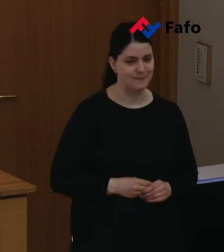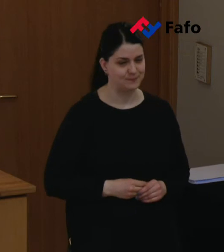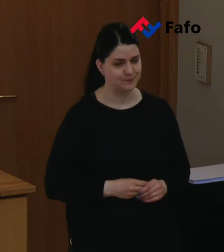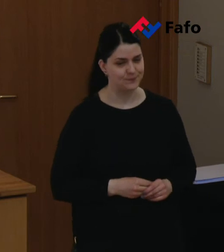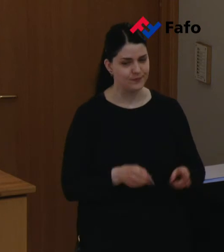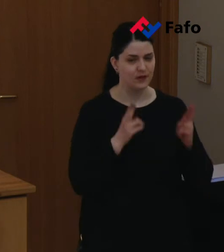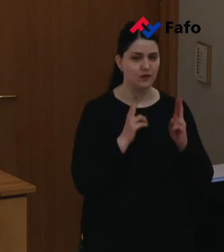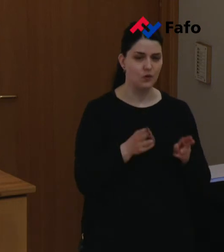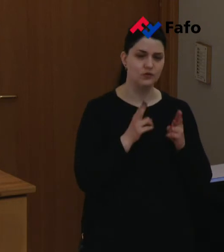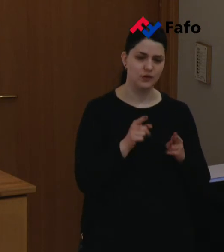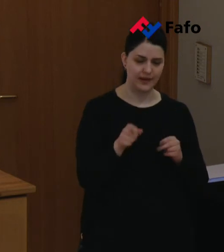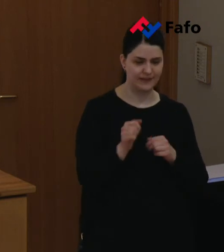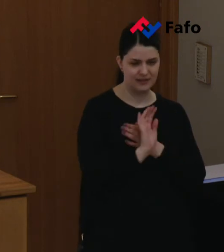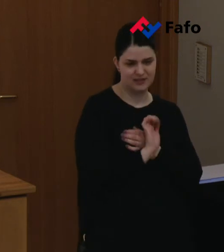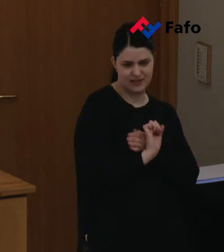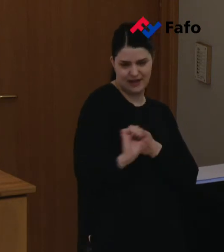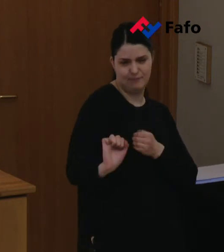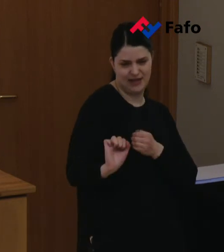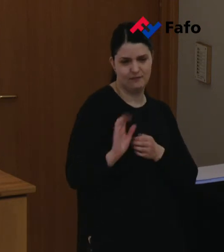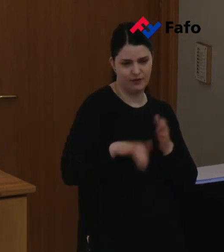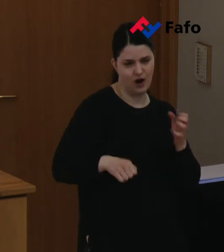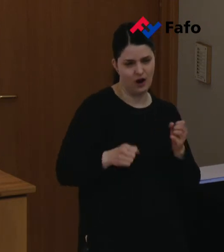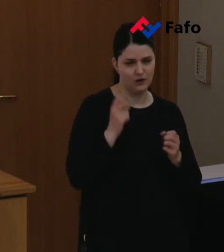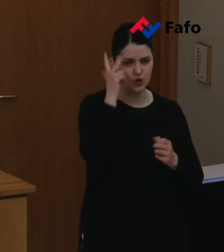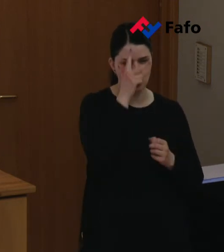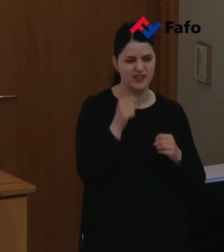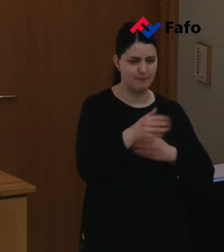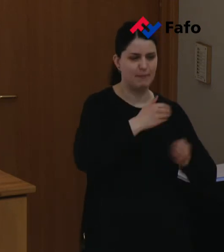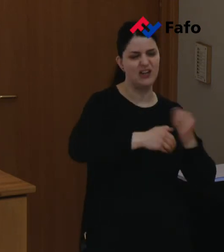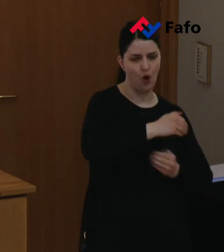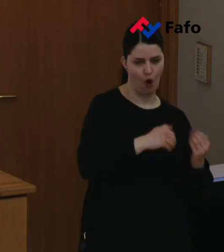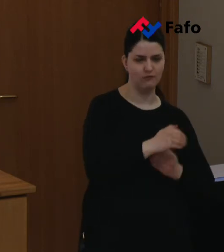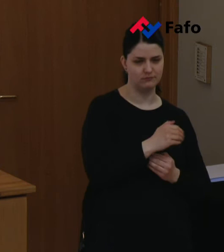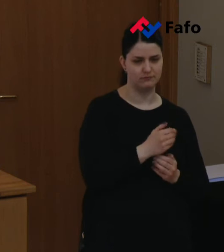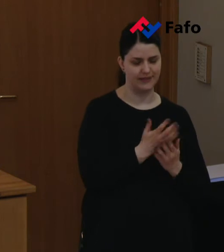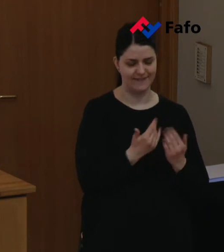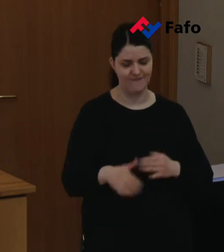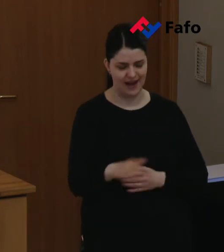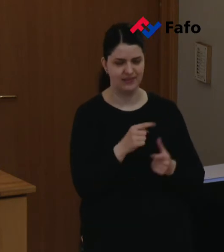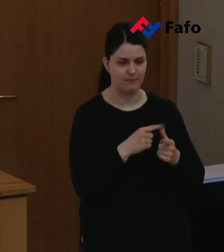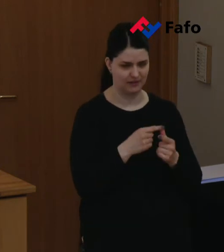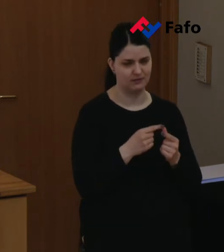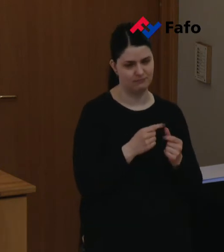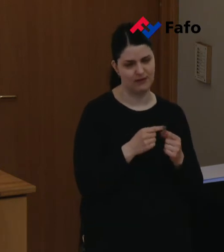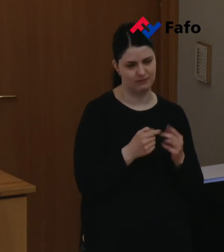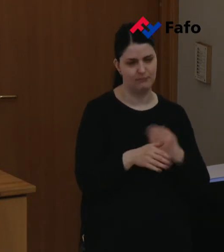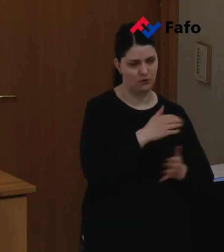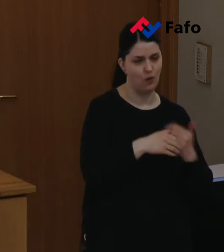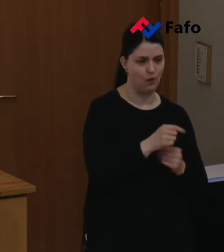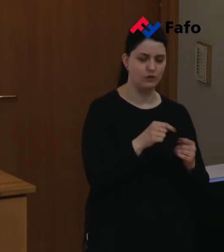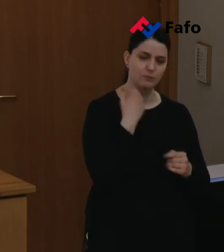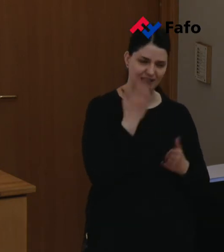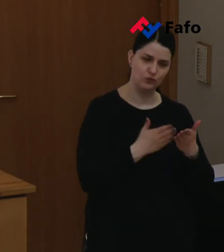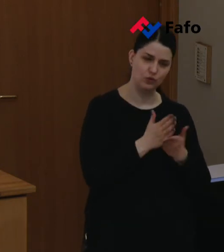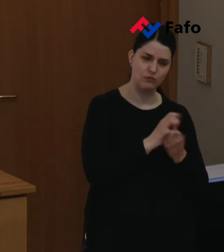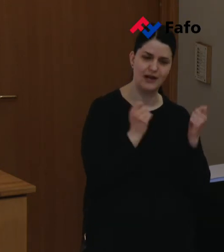Også at man får denne skjermingen fra rusfeltet, eller rusmiljø, ikke rusfeltet, og at det en normalisering. Men egentlig